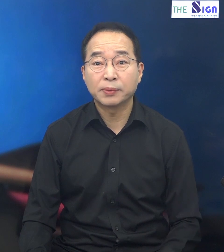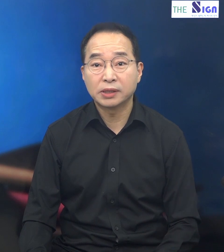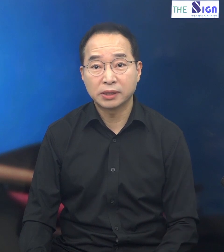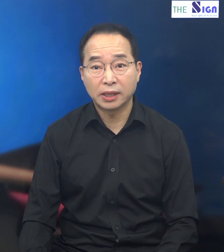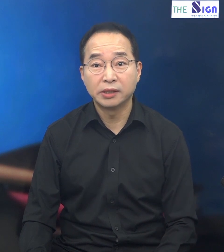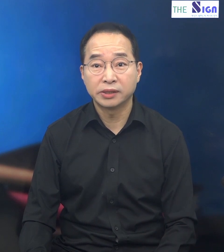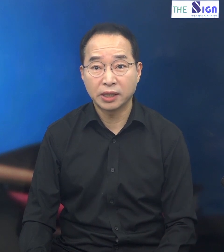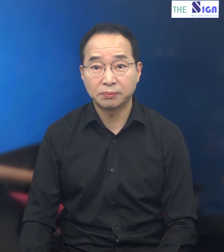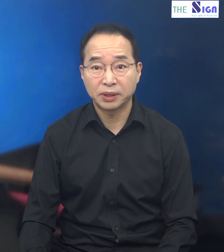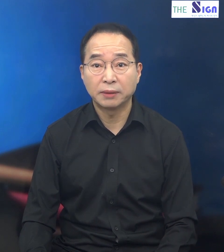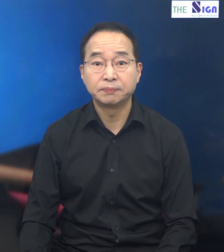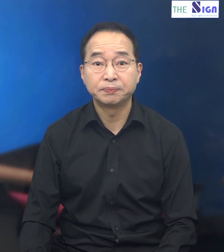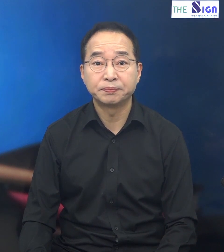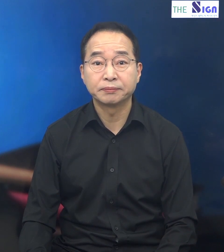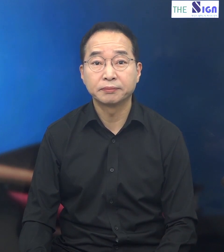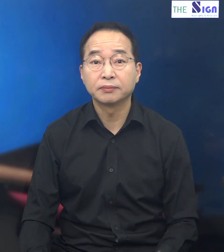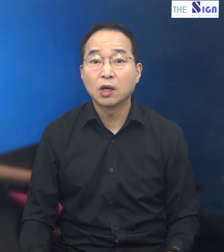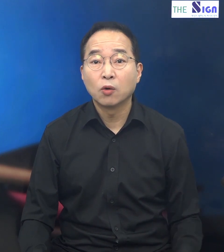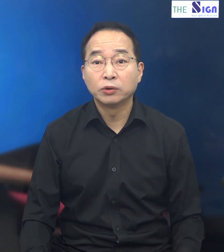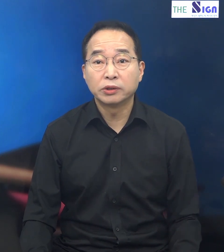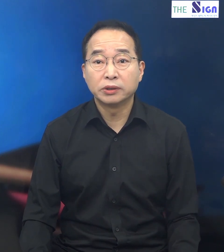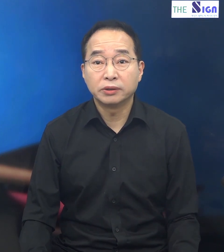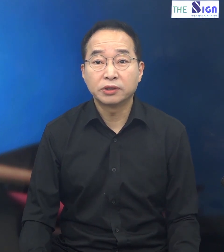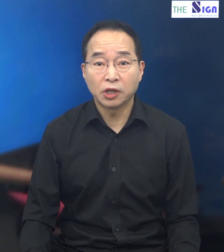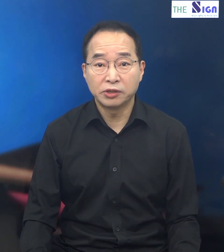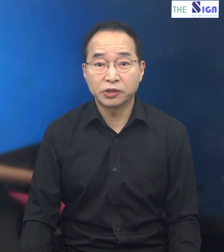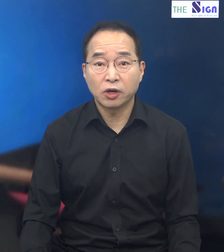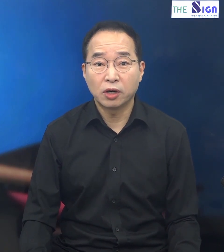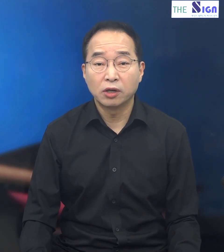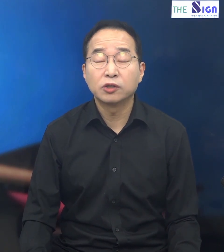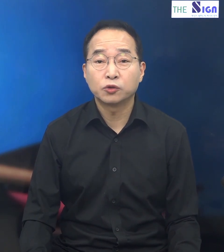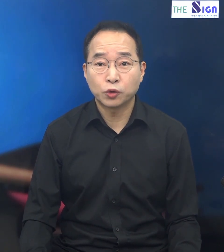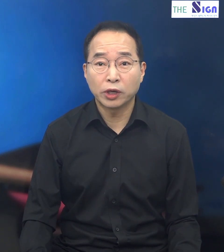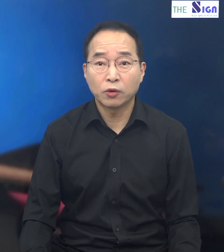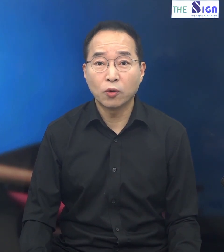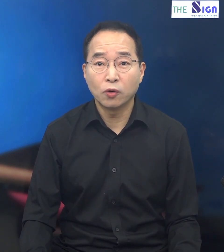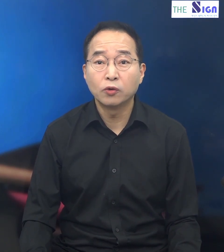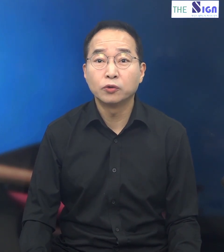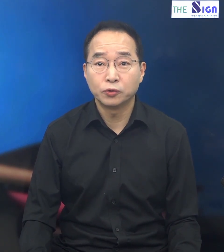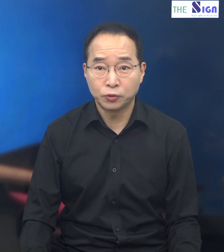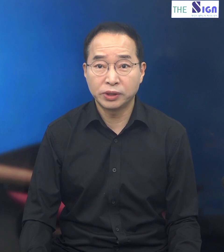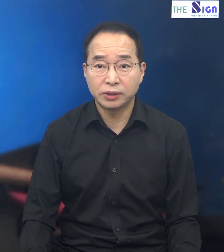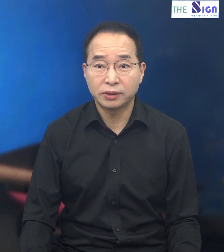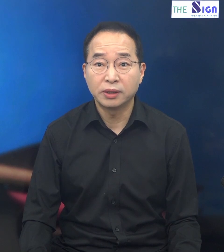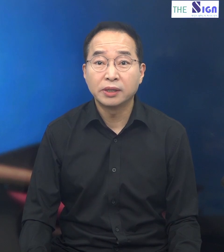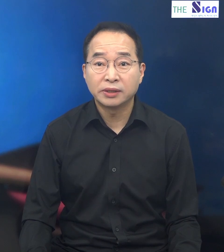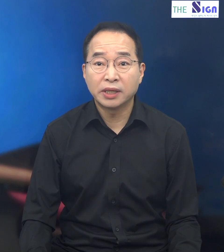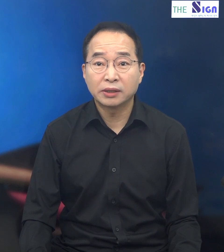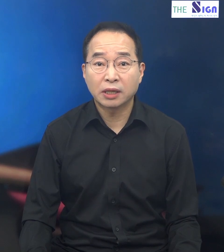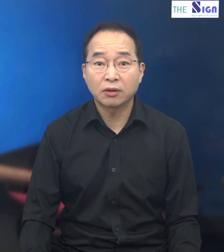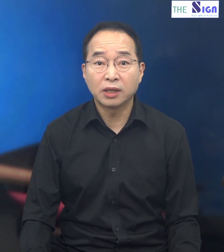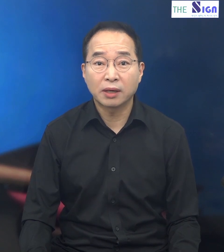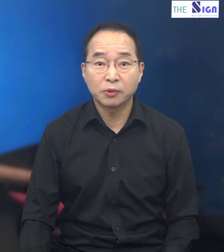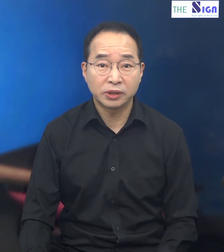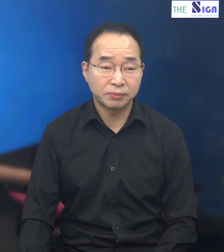265번째 시간을 시작합니다. 오늘은 철저, 최고, 추진 세 단어를 알아보겠습니다.